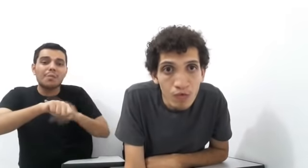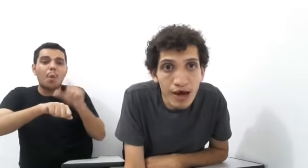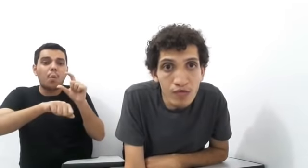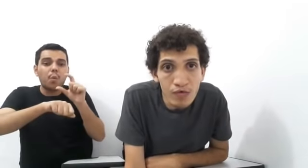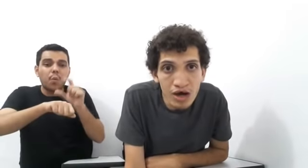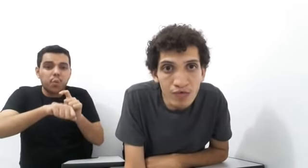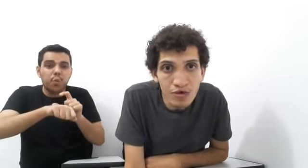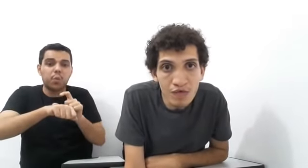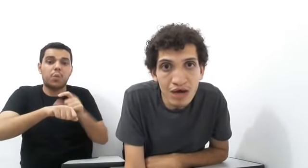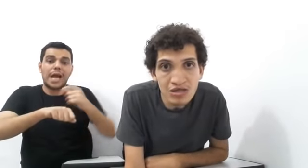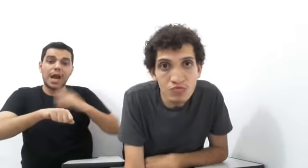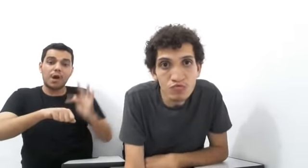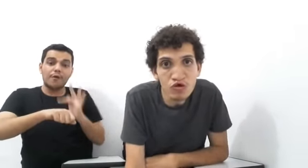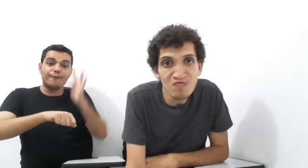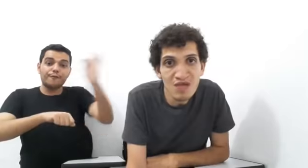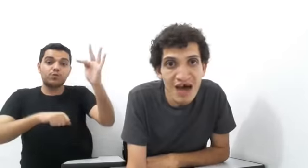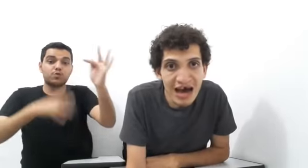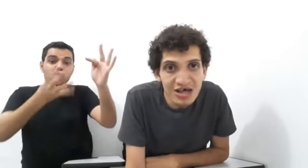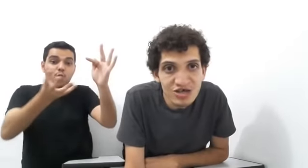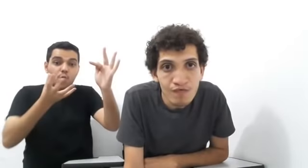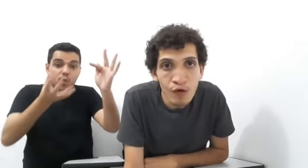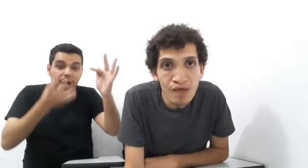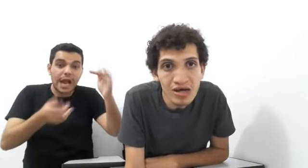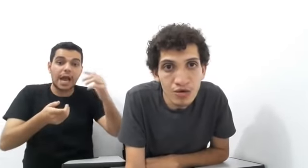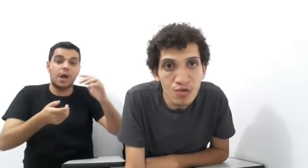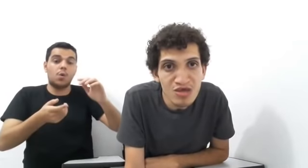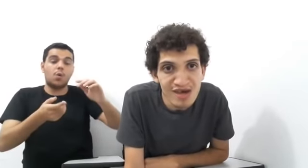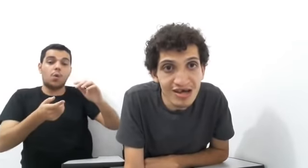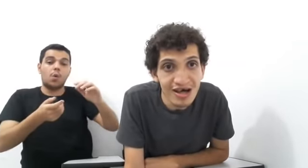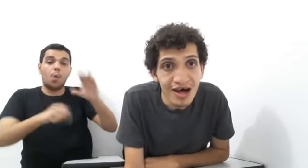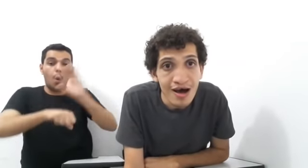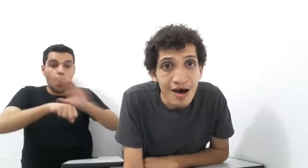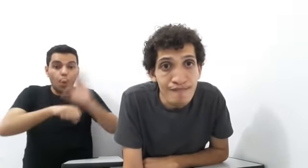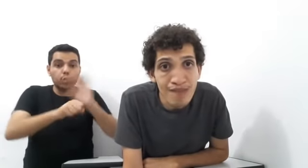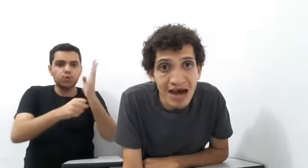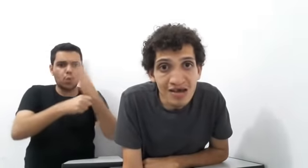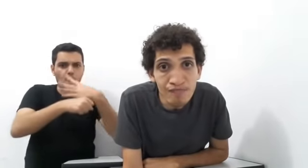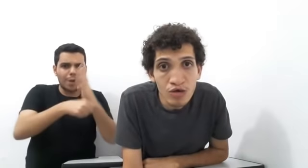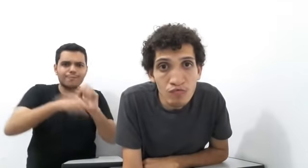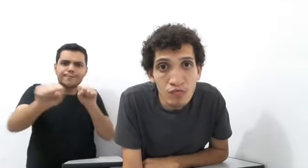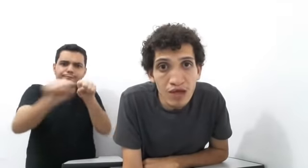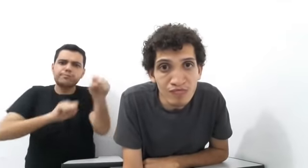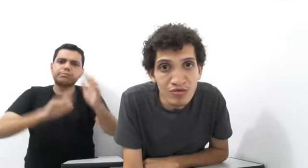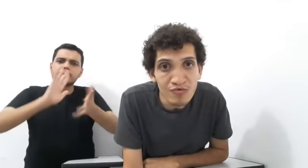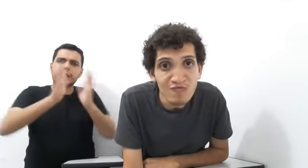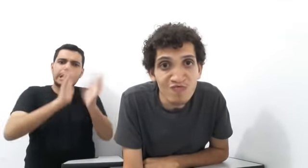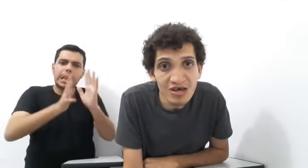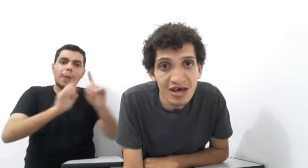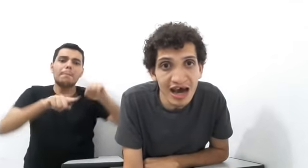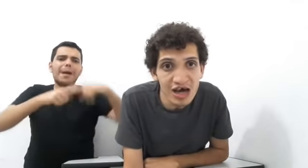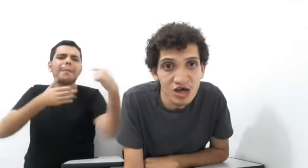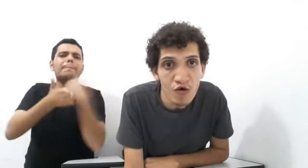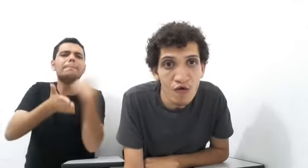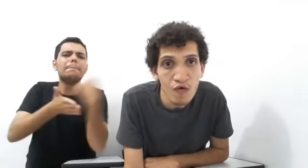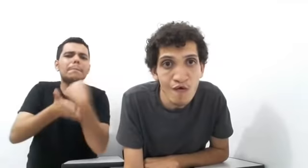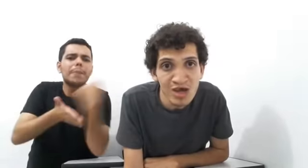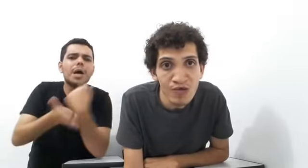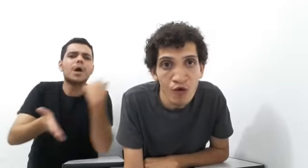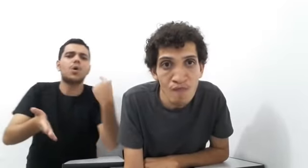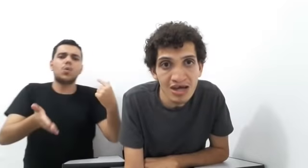4 anos para recursos verdade, formação livre. Mas, pergunta, amigo, você acha o livro começar